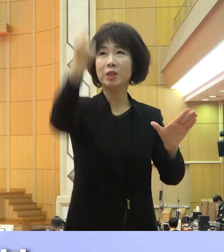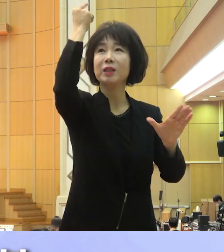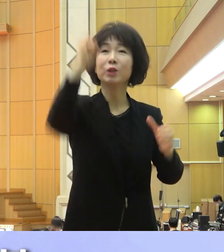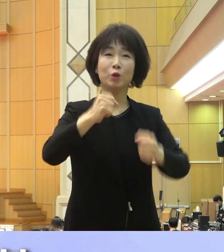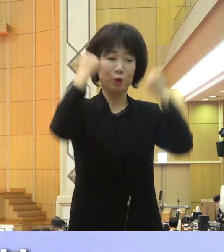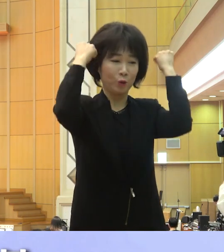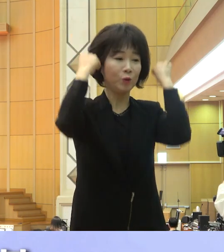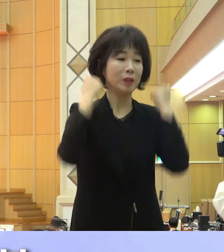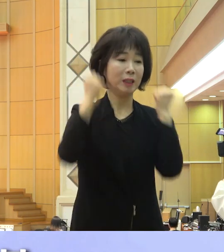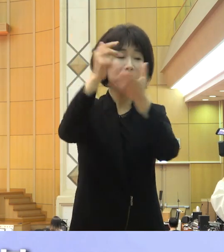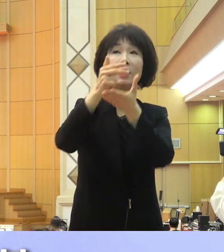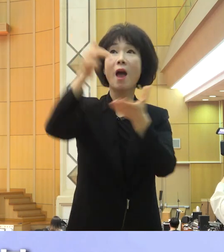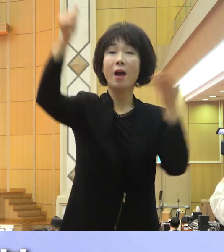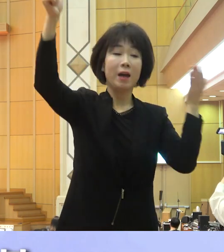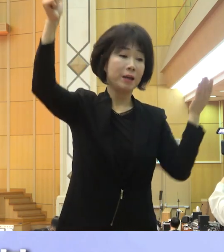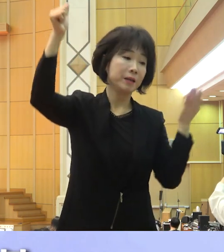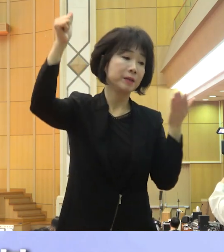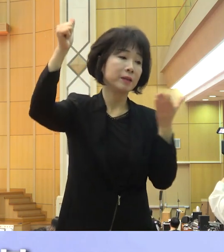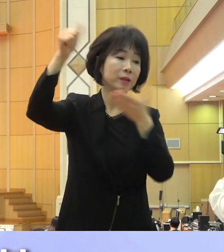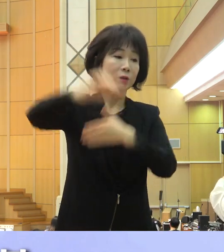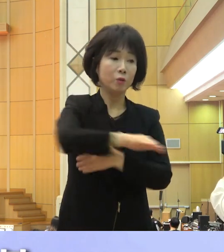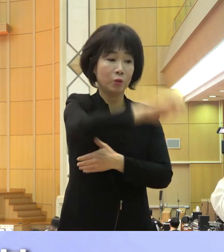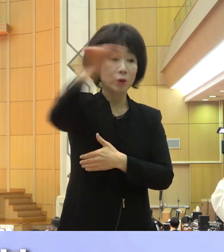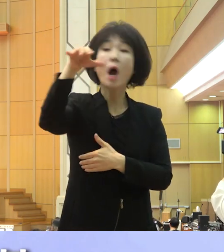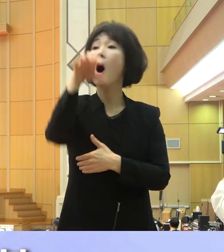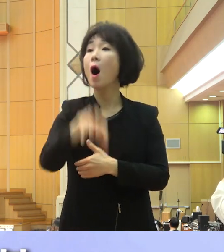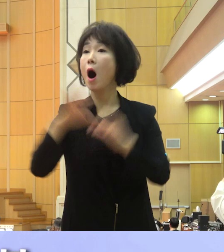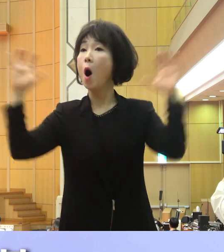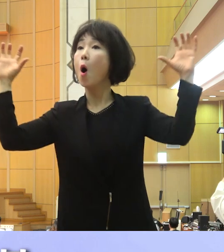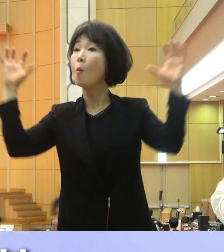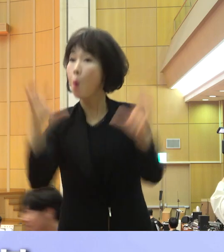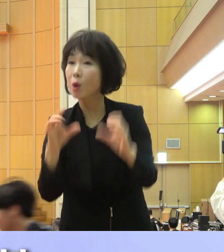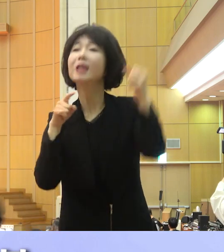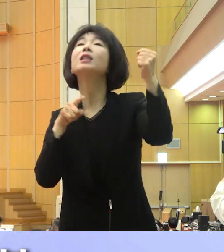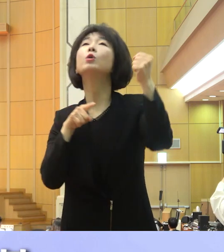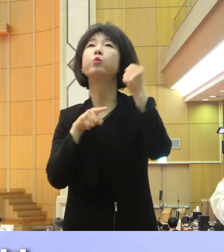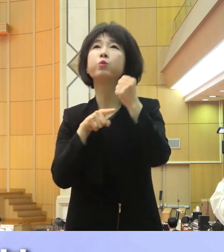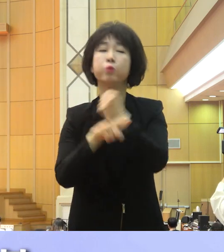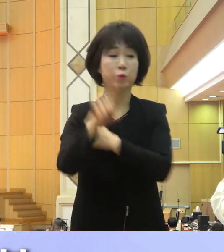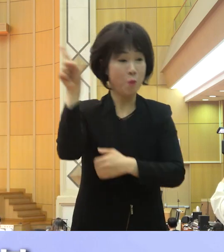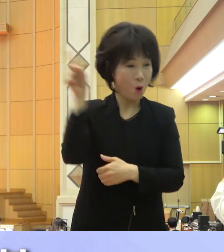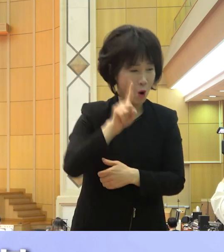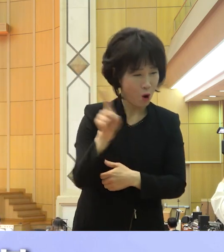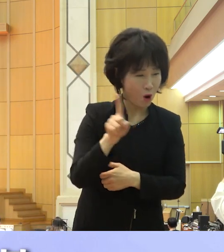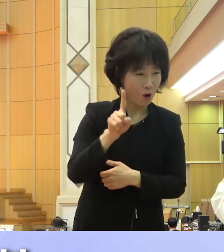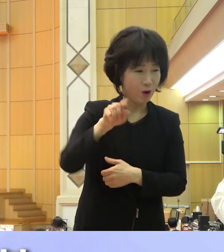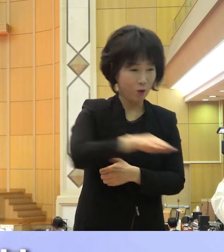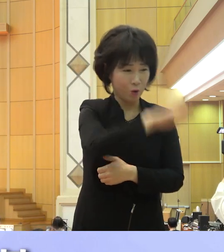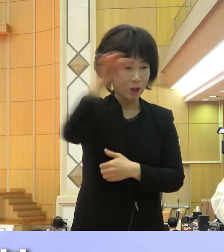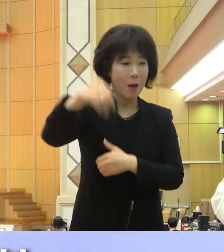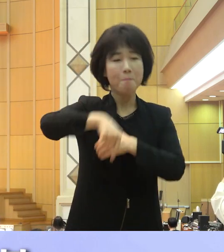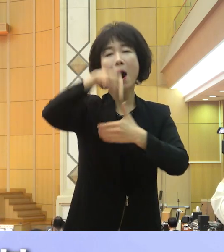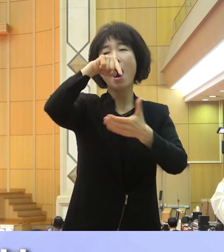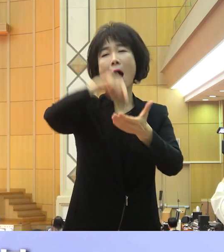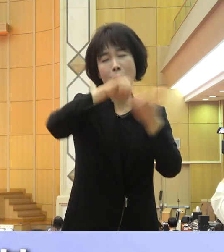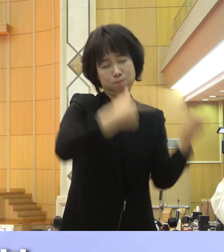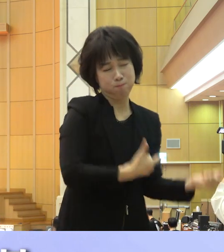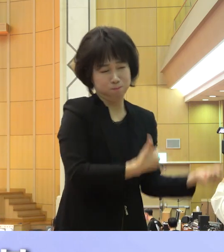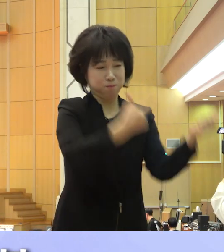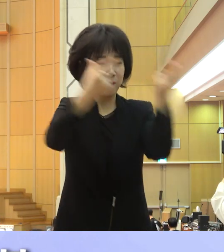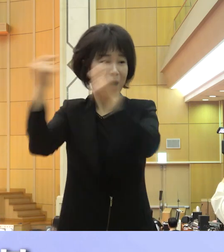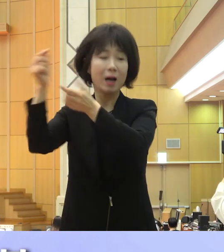높이 계신 주님께 우리 여기 모인 이유, 우리 마음